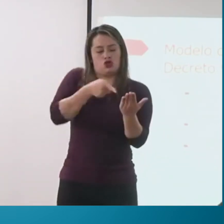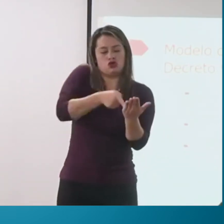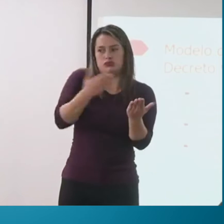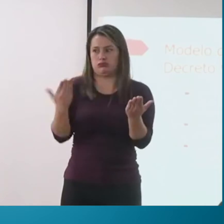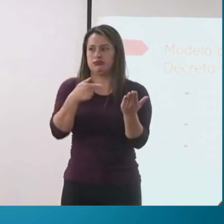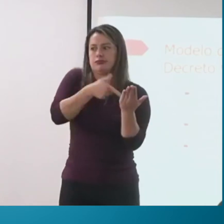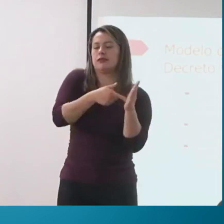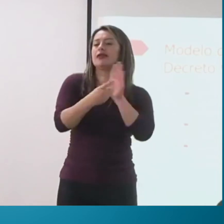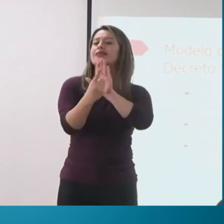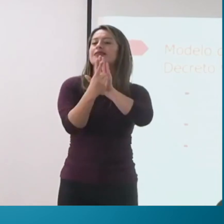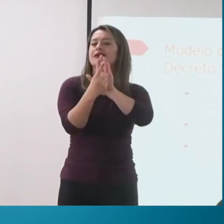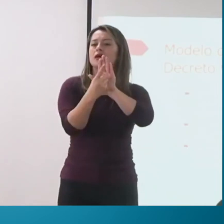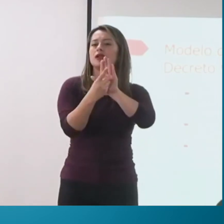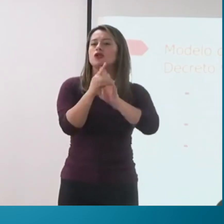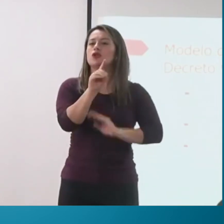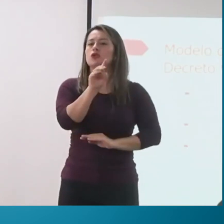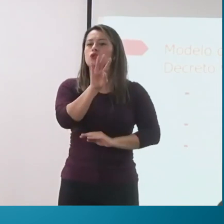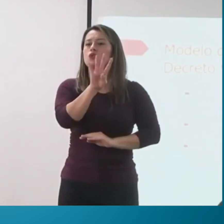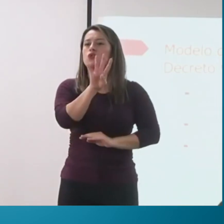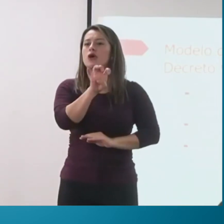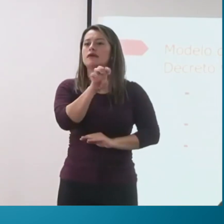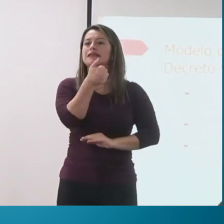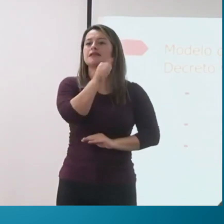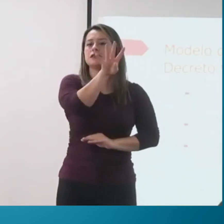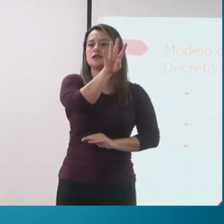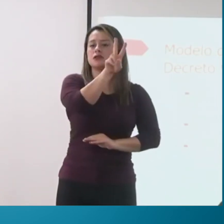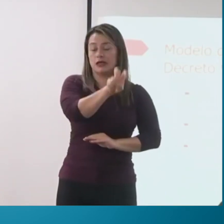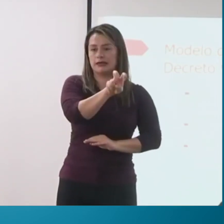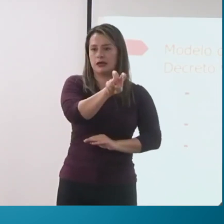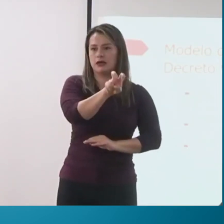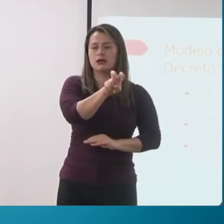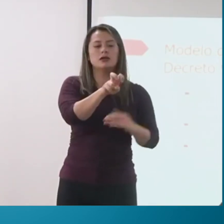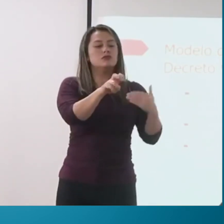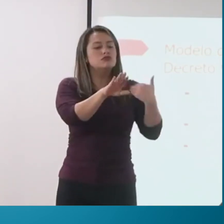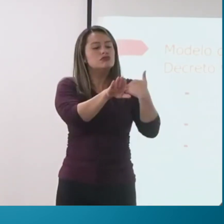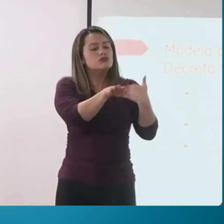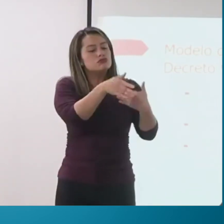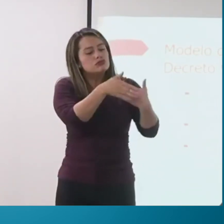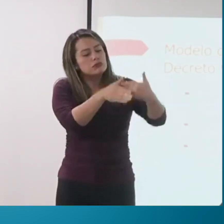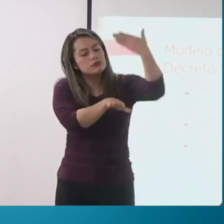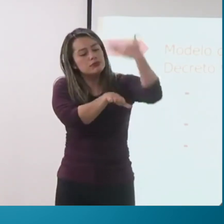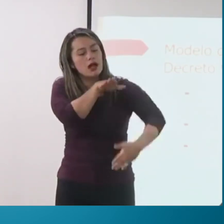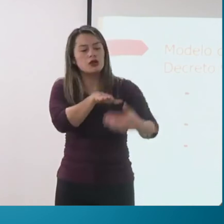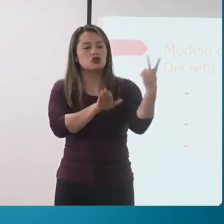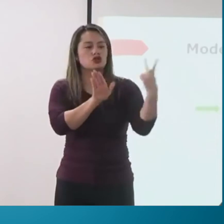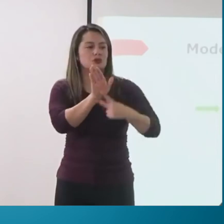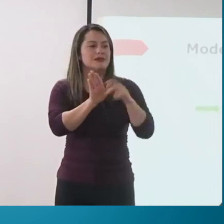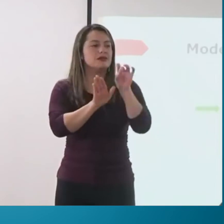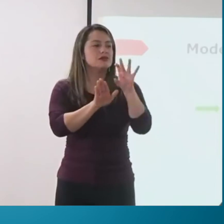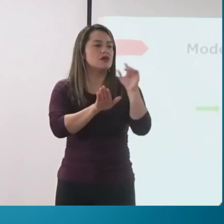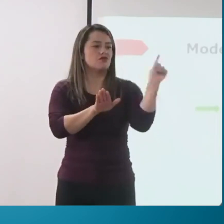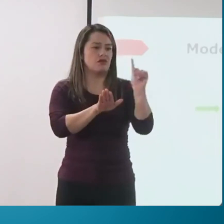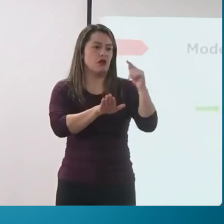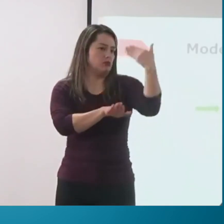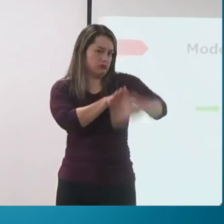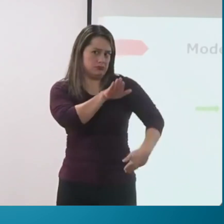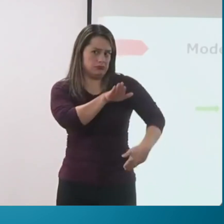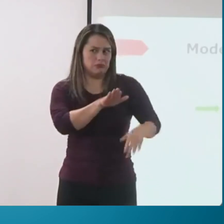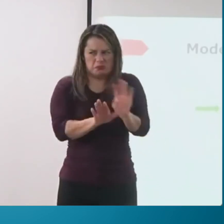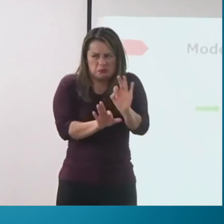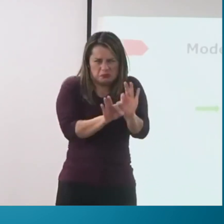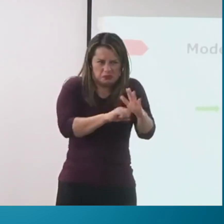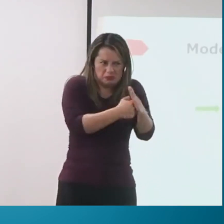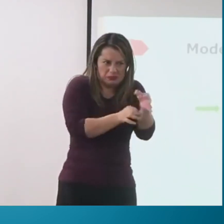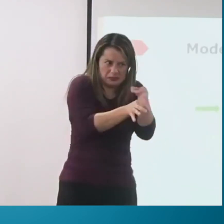decreto 917 del 99, que fue vigente hasta el 12 de febrero del 2015, ya les explico, y